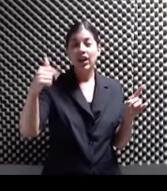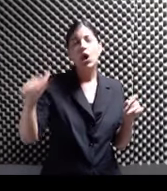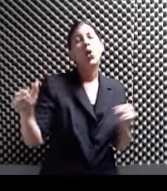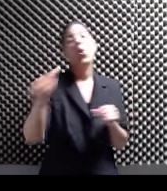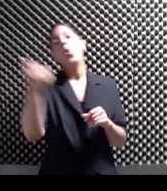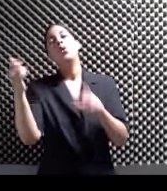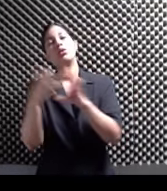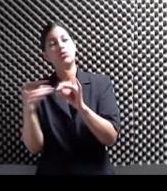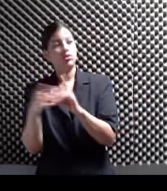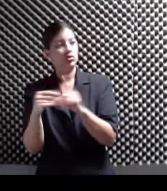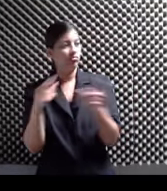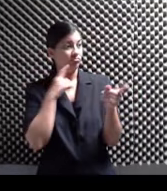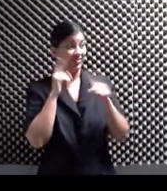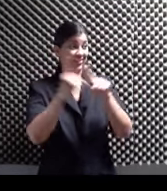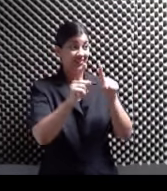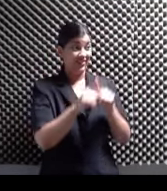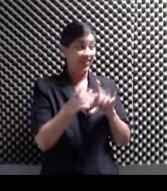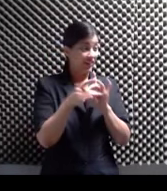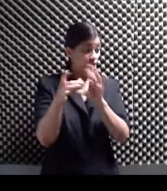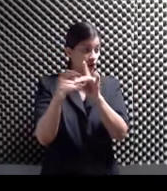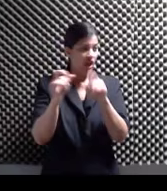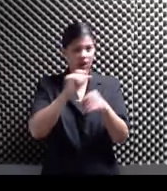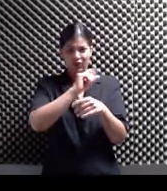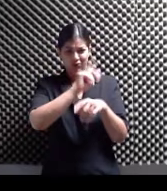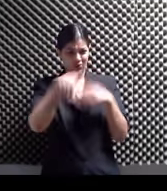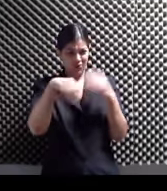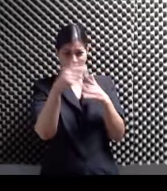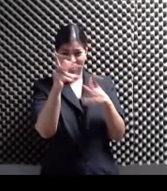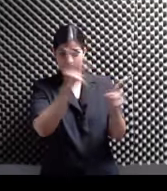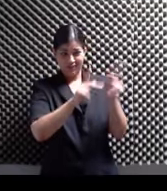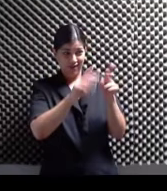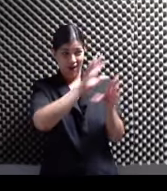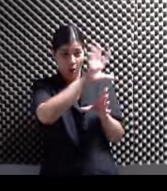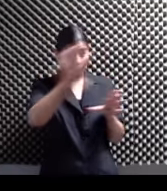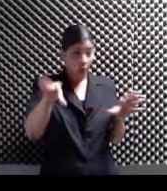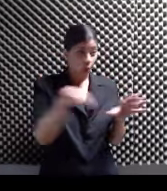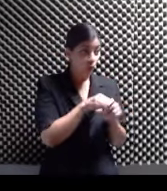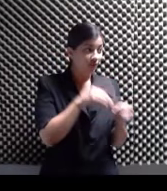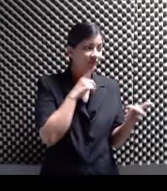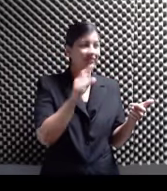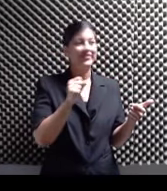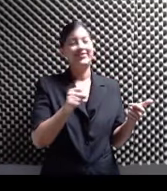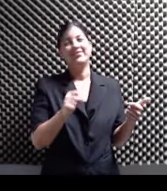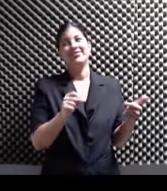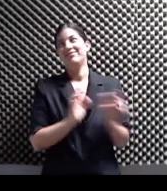gusta. Eso y entre todas esas historias caben estos personajes. Es un vente tú interactivo.